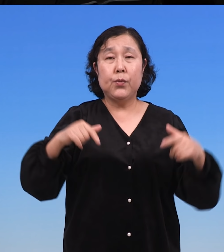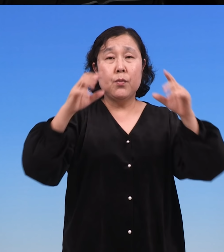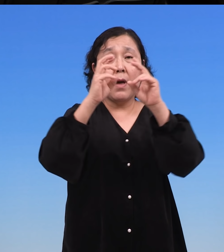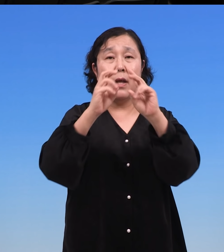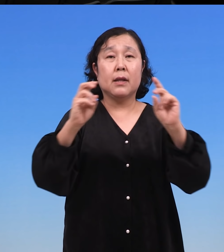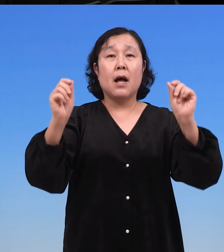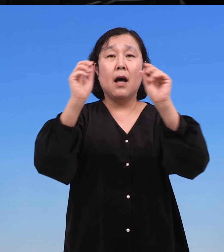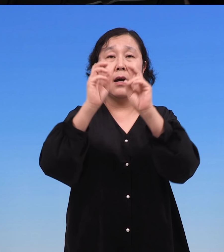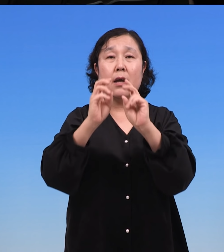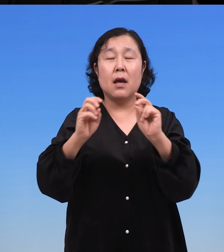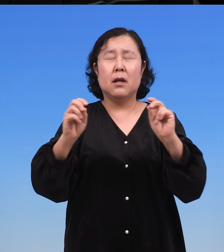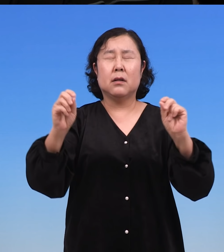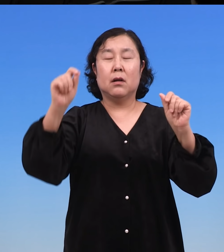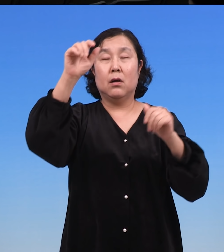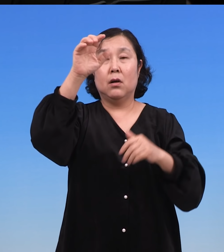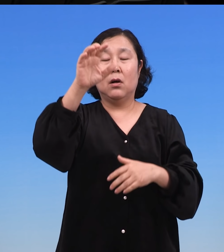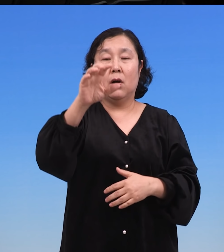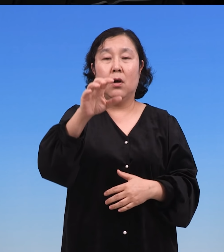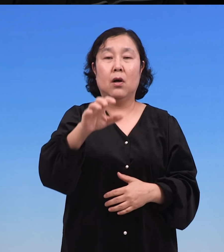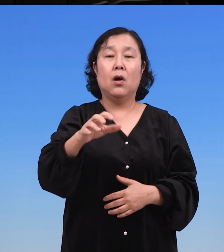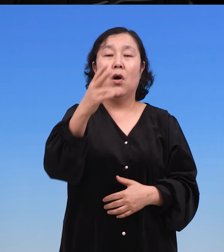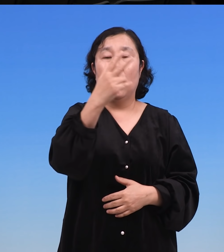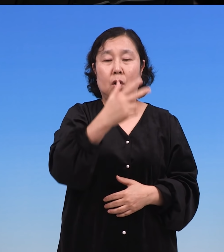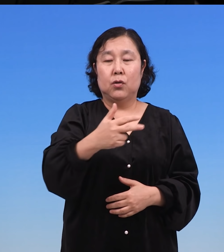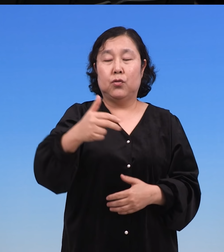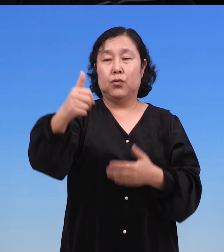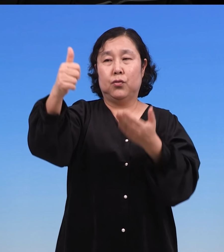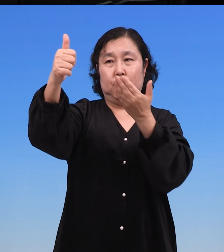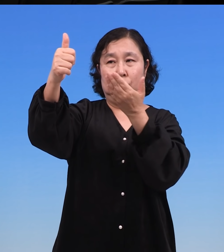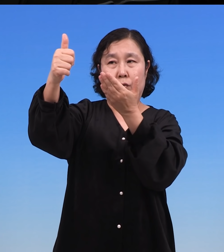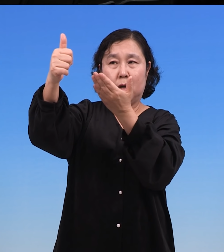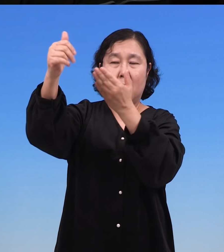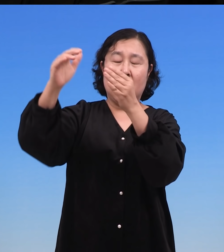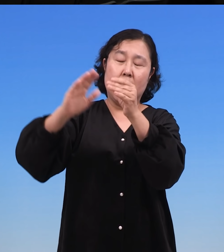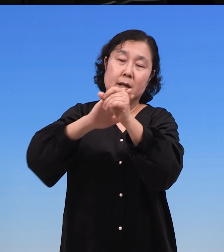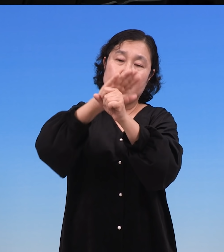기쁨의 땅에서 뭘